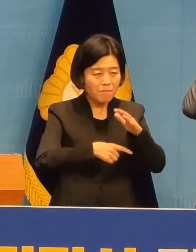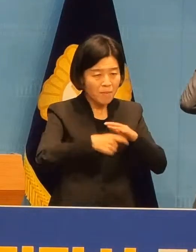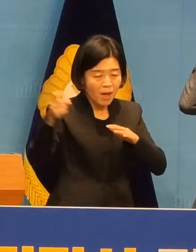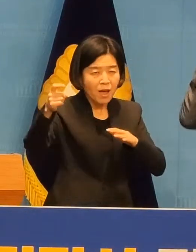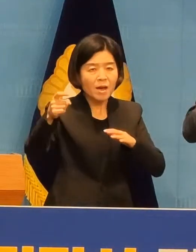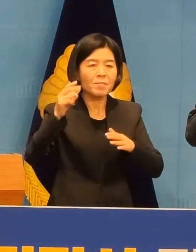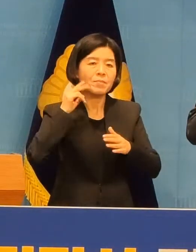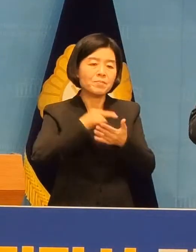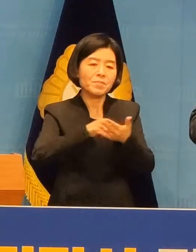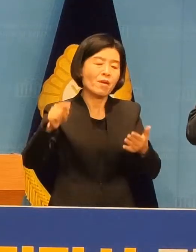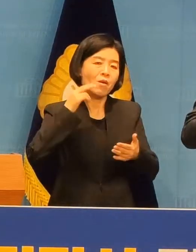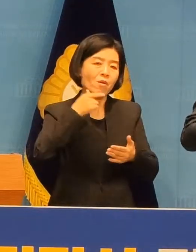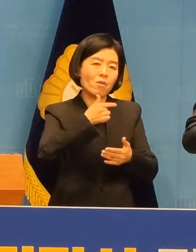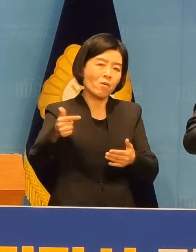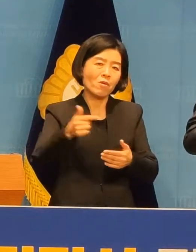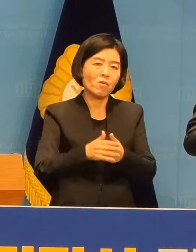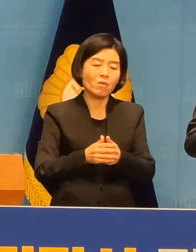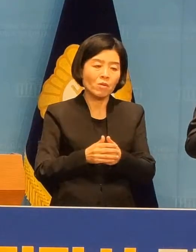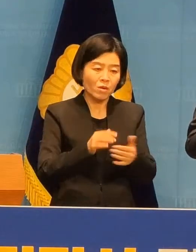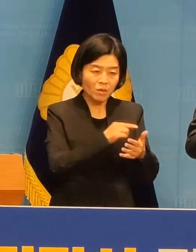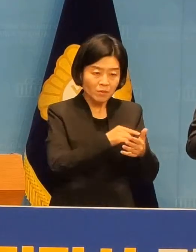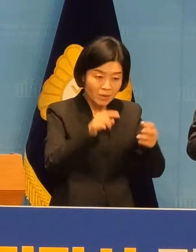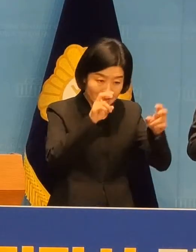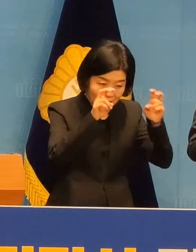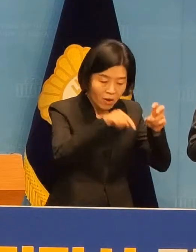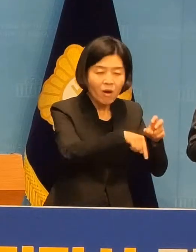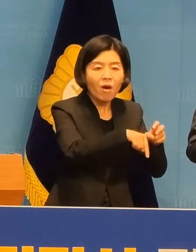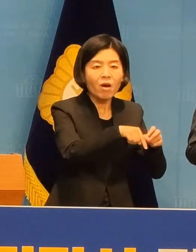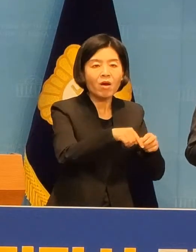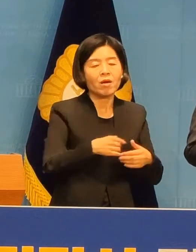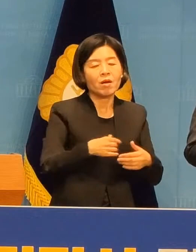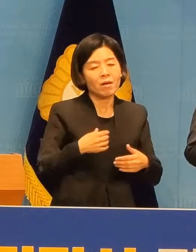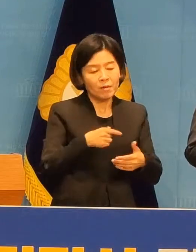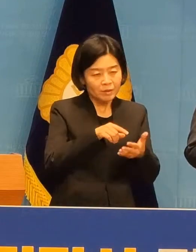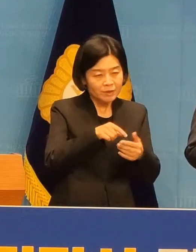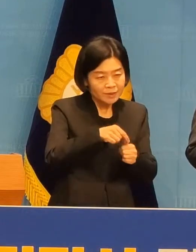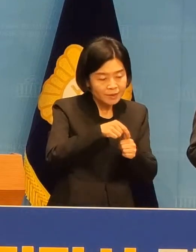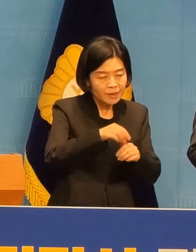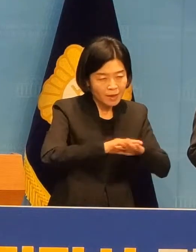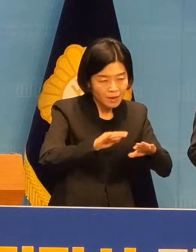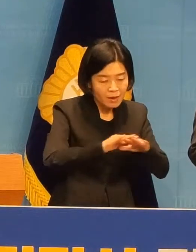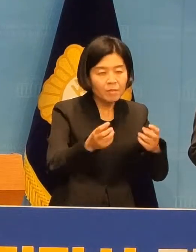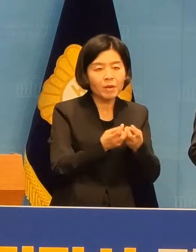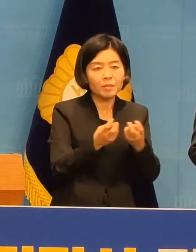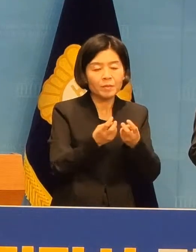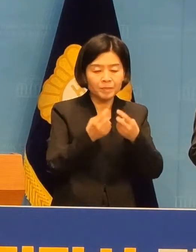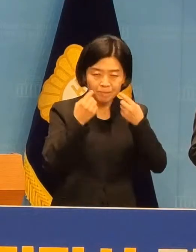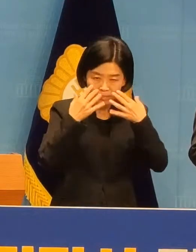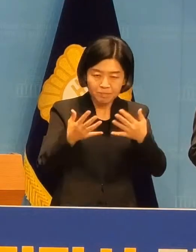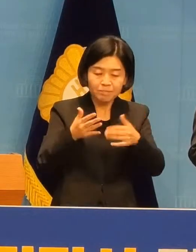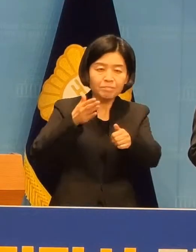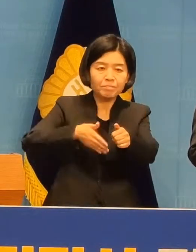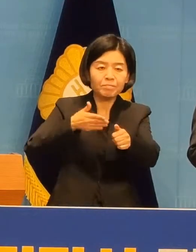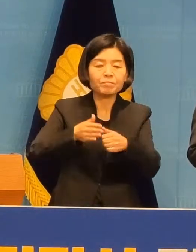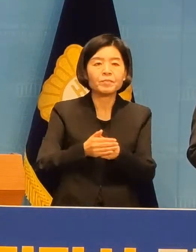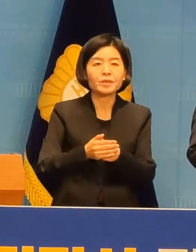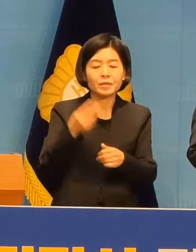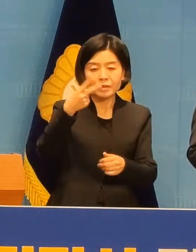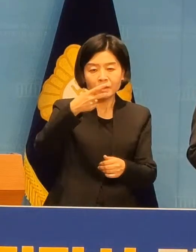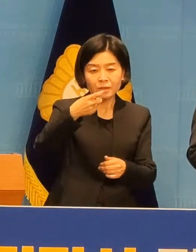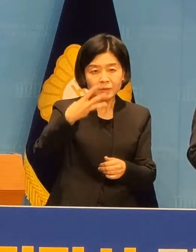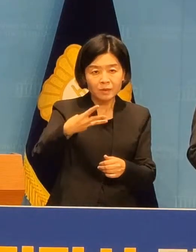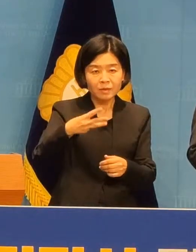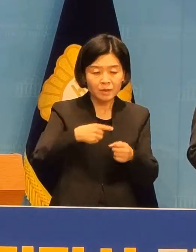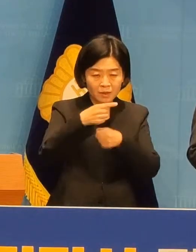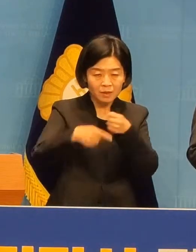지적하고 피해 기업이 체감할 수 있는 실질적 구제 방안 마련을 강력히 촉구했습니다. 2023년 한